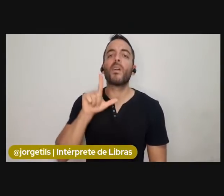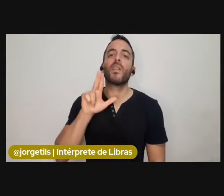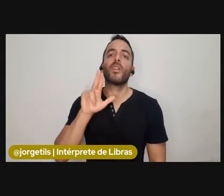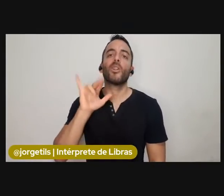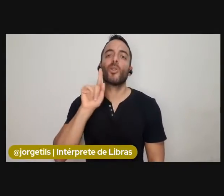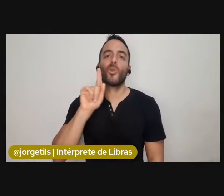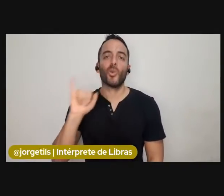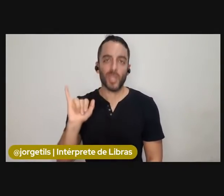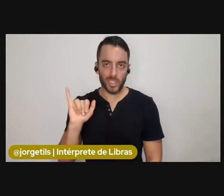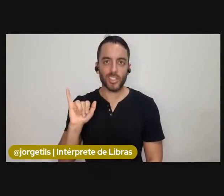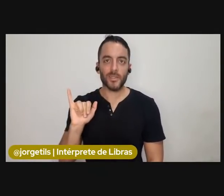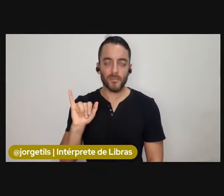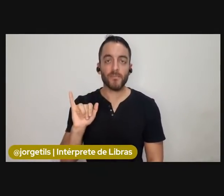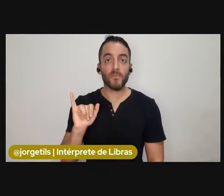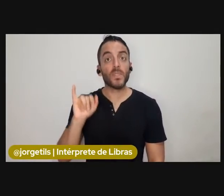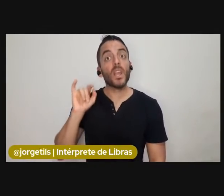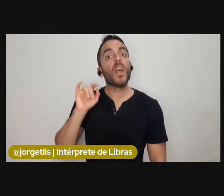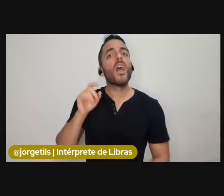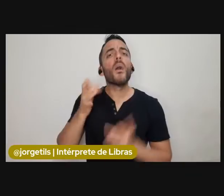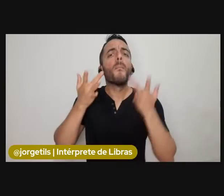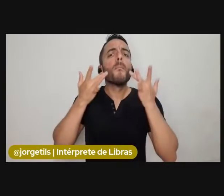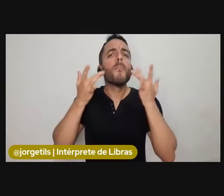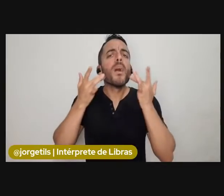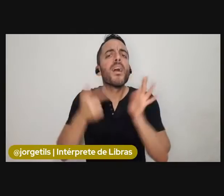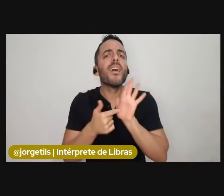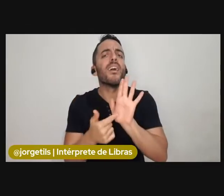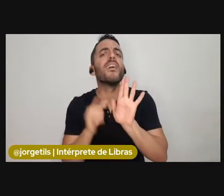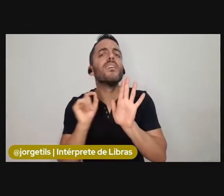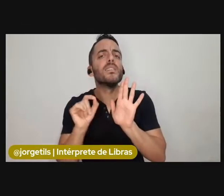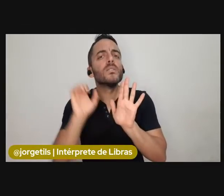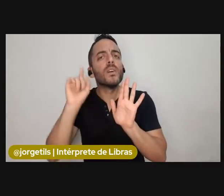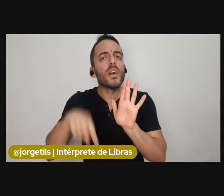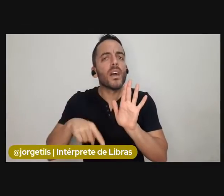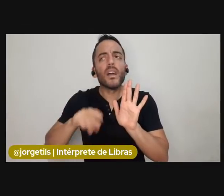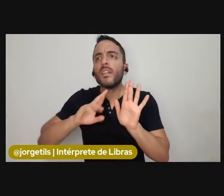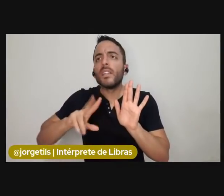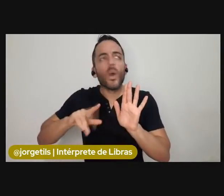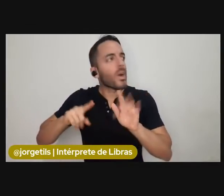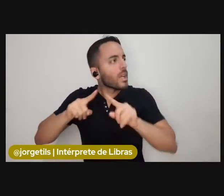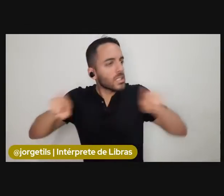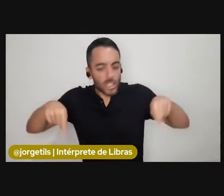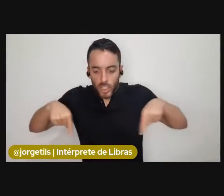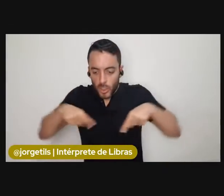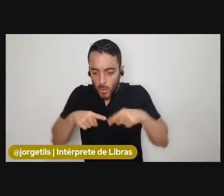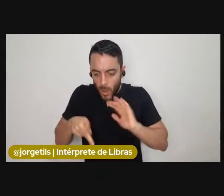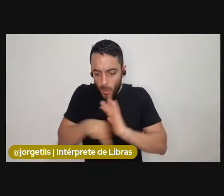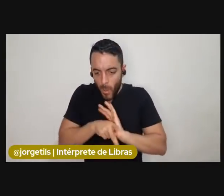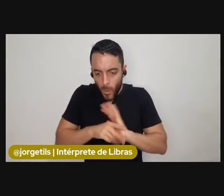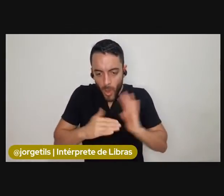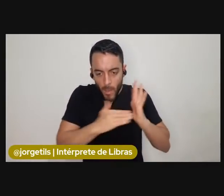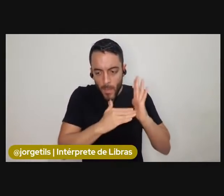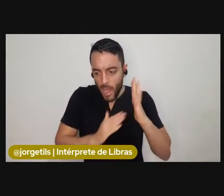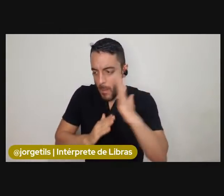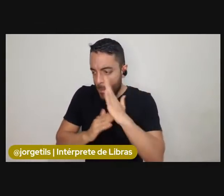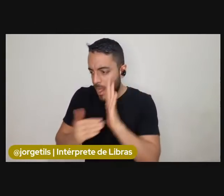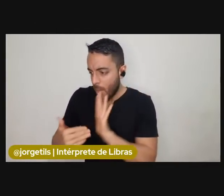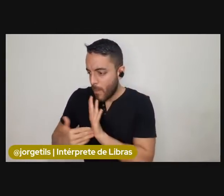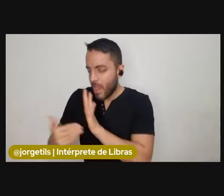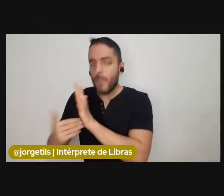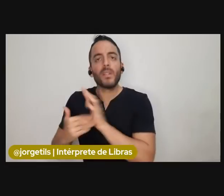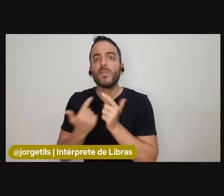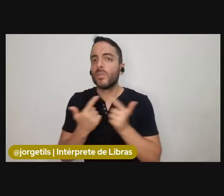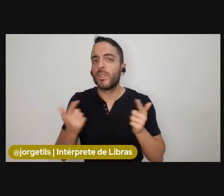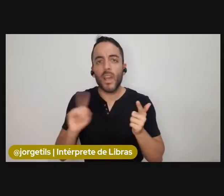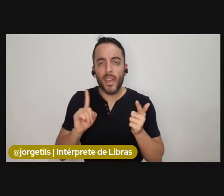que ela desconstrói completamente a noção de espaço no teatro. Exatamente há 100 anos, em